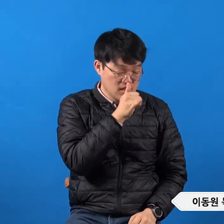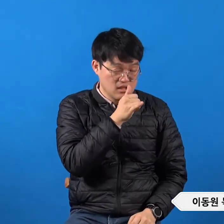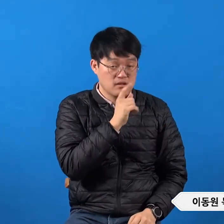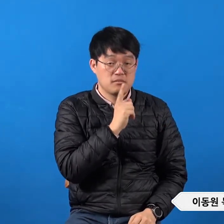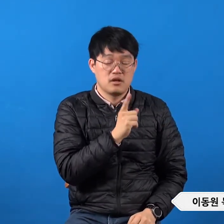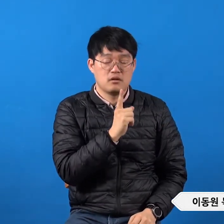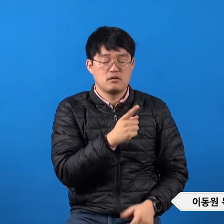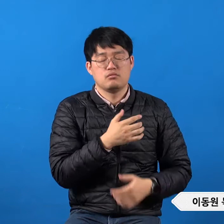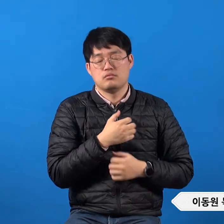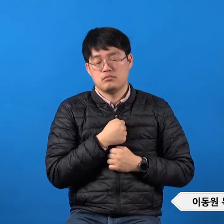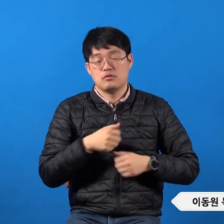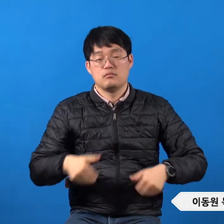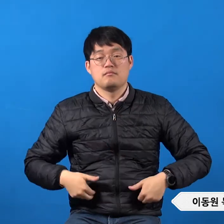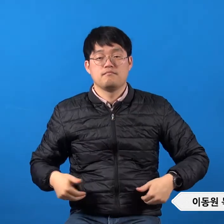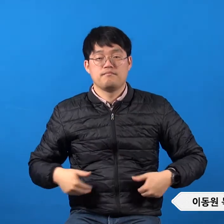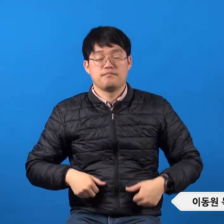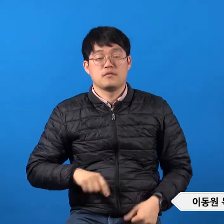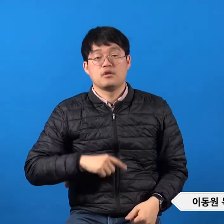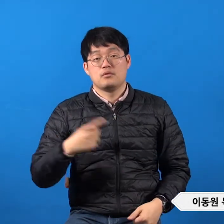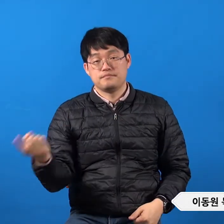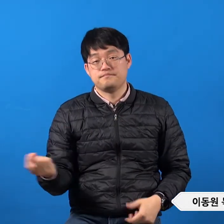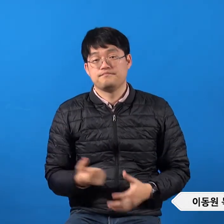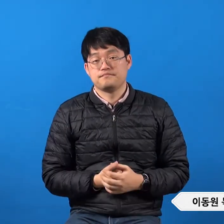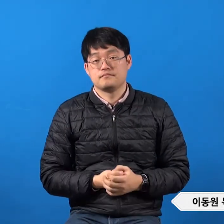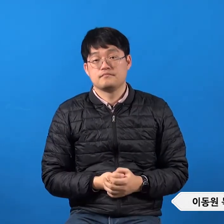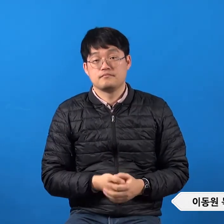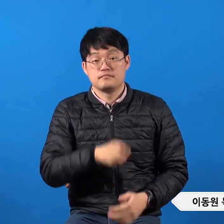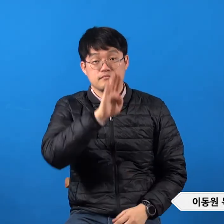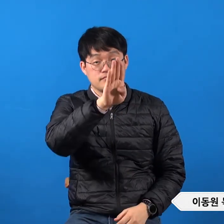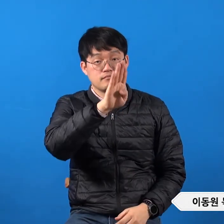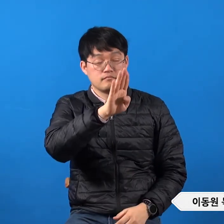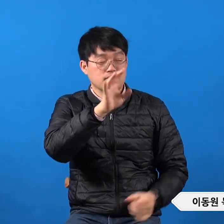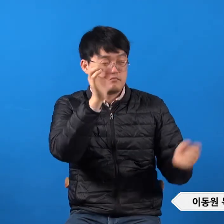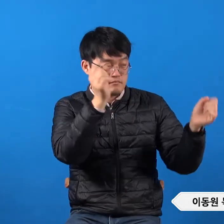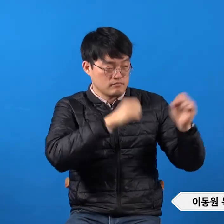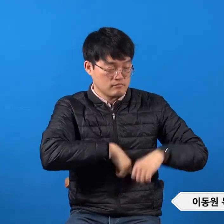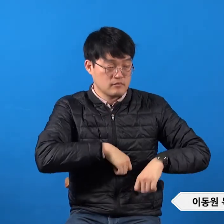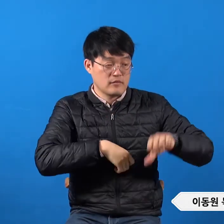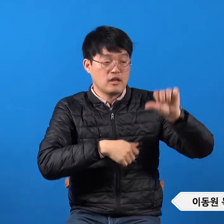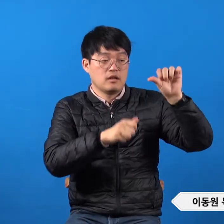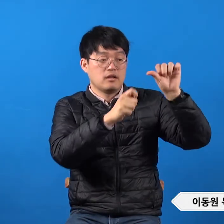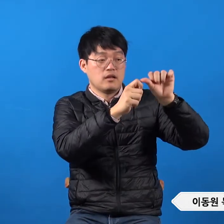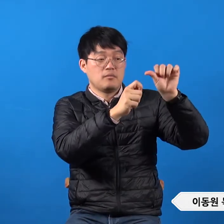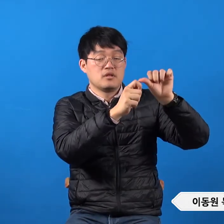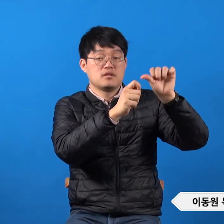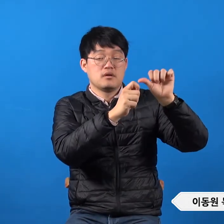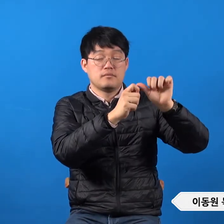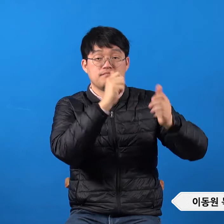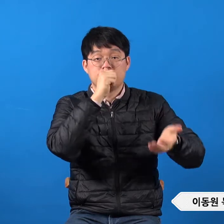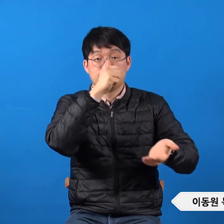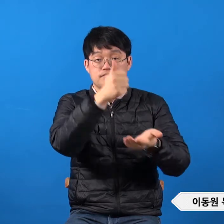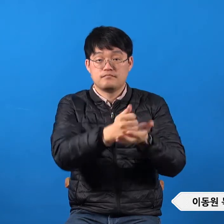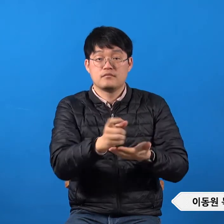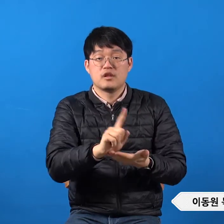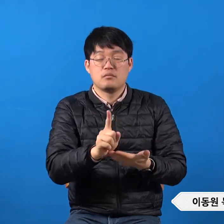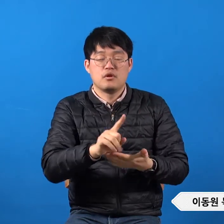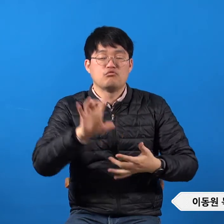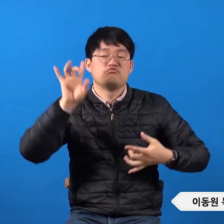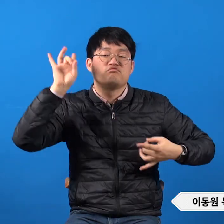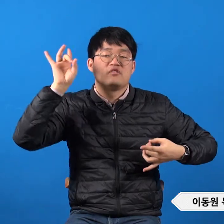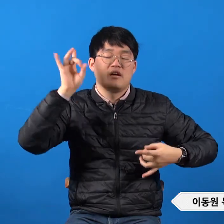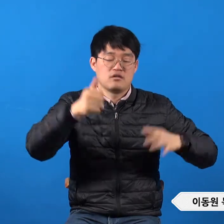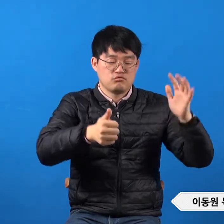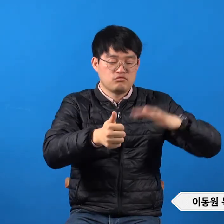돼요. 네. 자, 또 하나. 자, 바벨론을 무너뜨린 다섯 번째 죄악이 뭐냐? 다섯